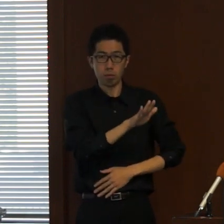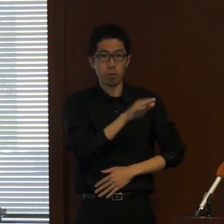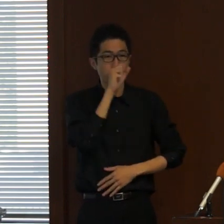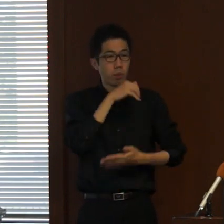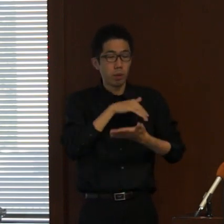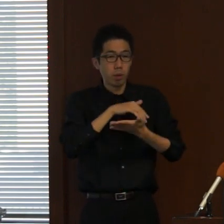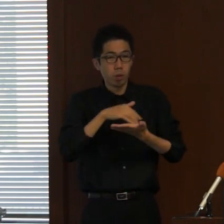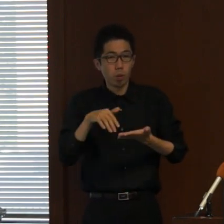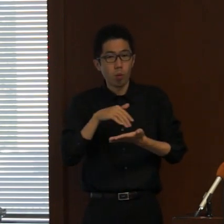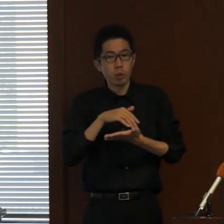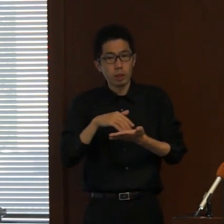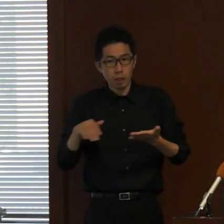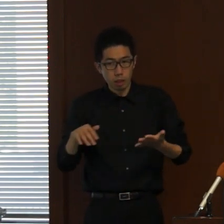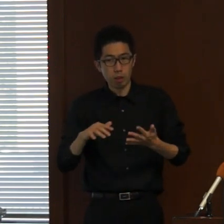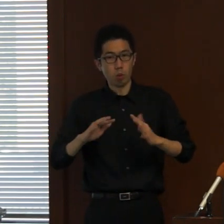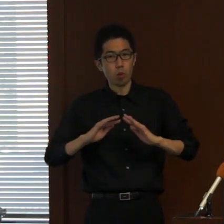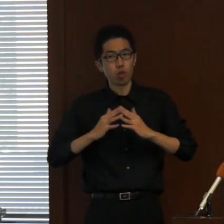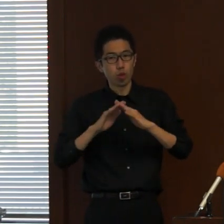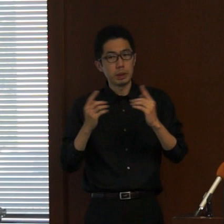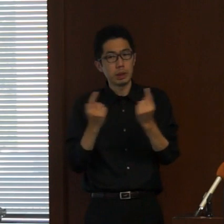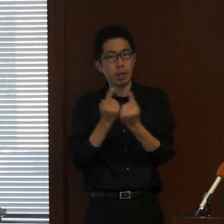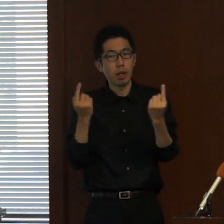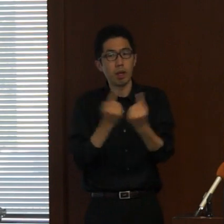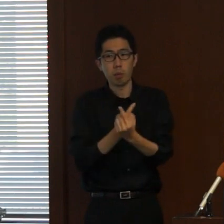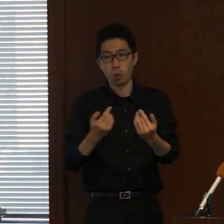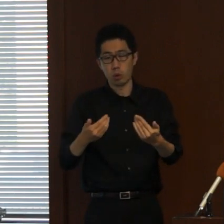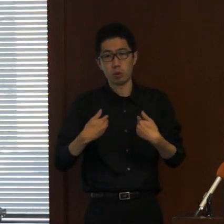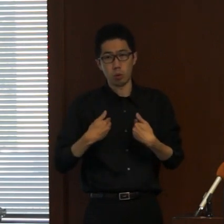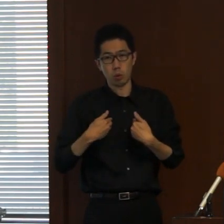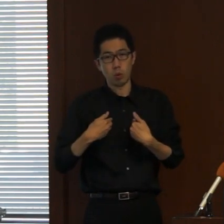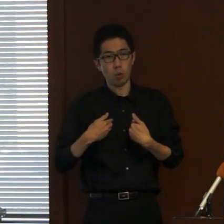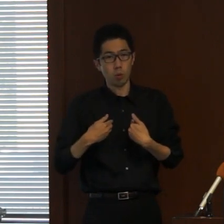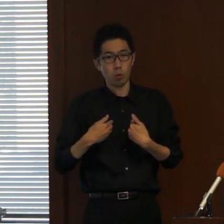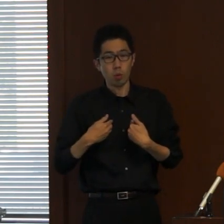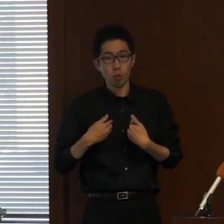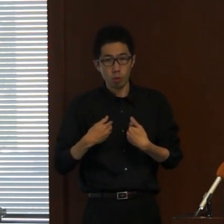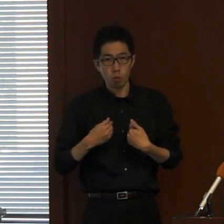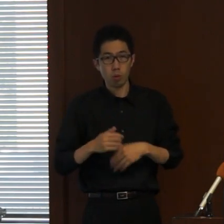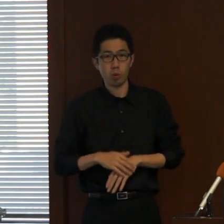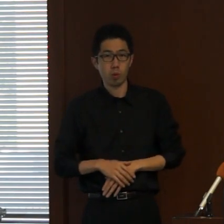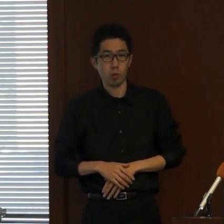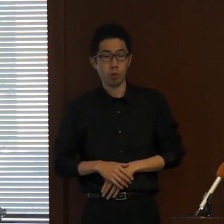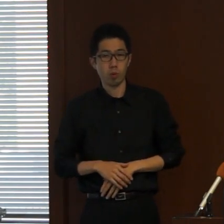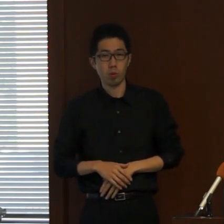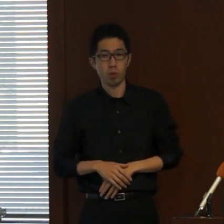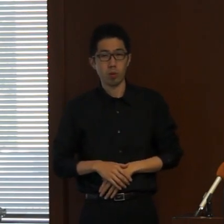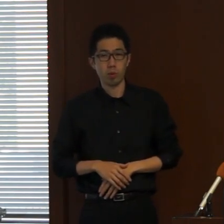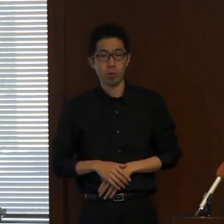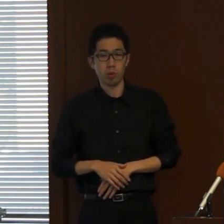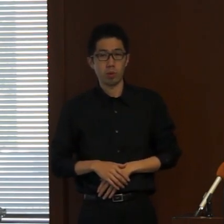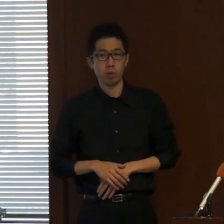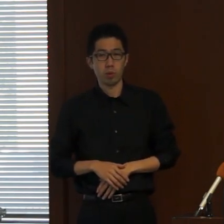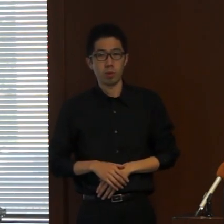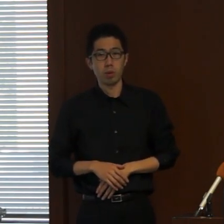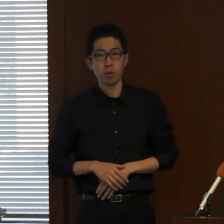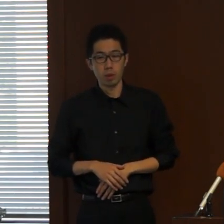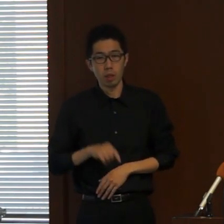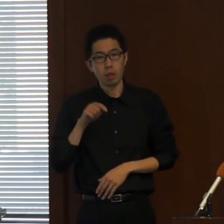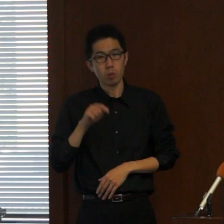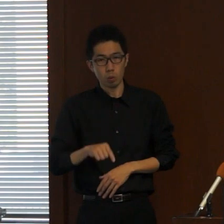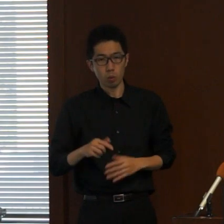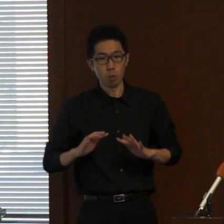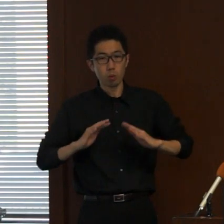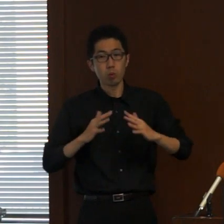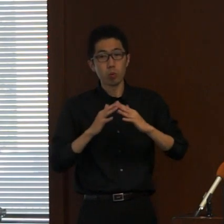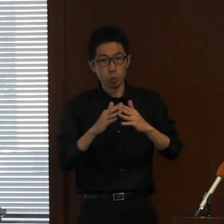ことの精査もしなければいけないと思いますので、これがあとはマンパワーとの問題で、いつ整理してい